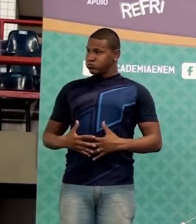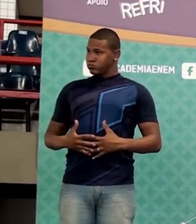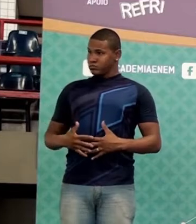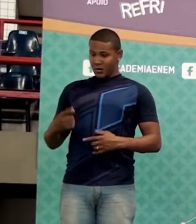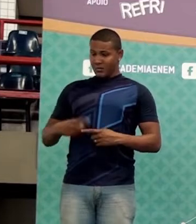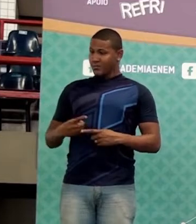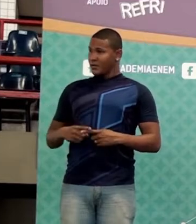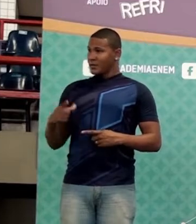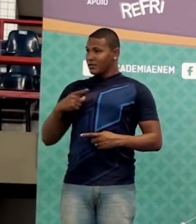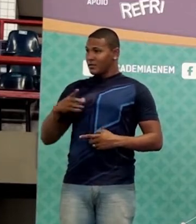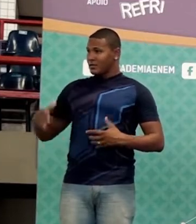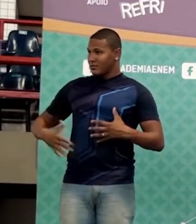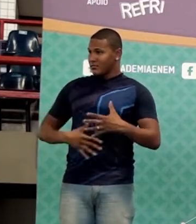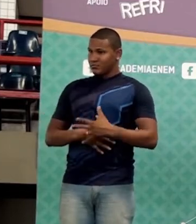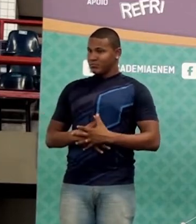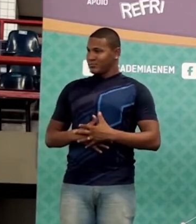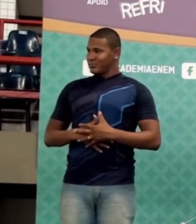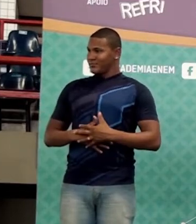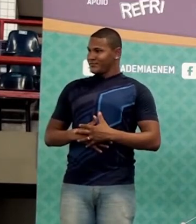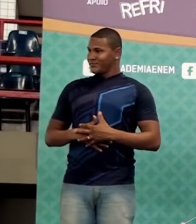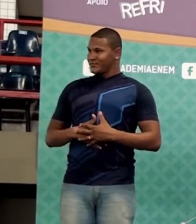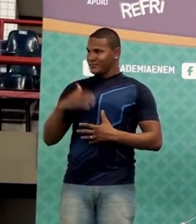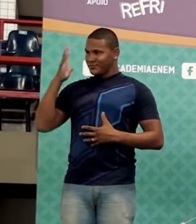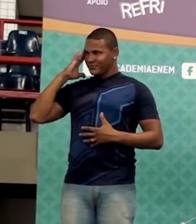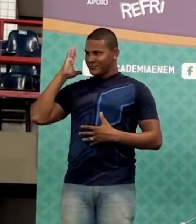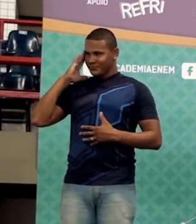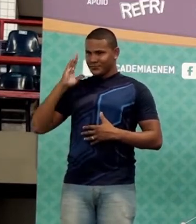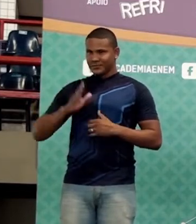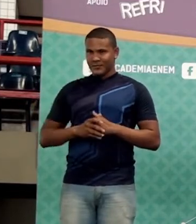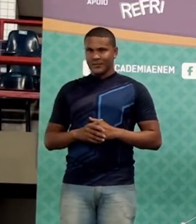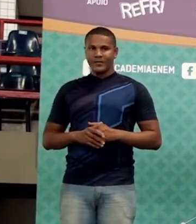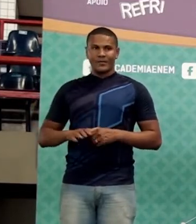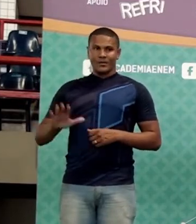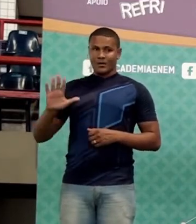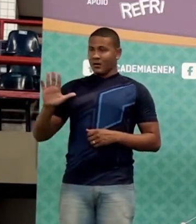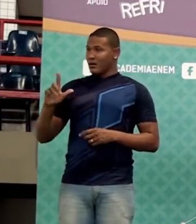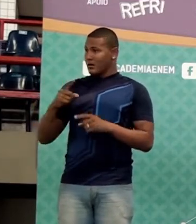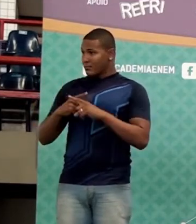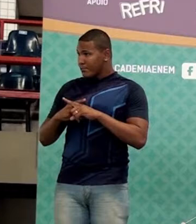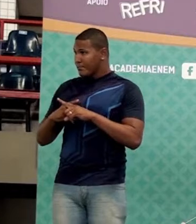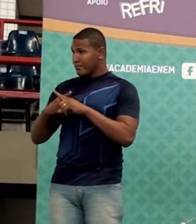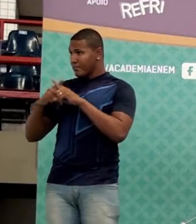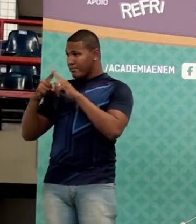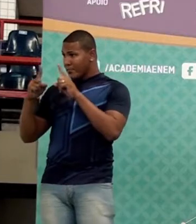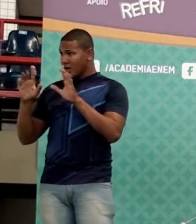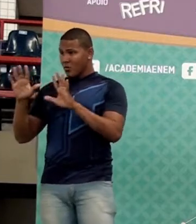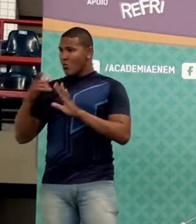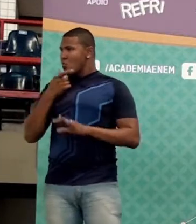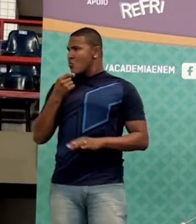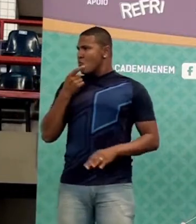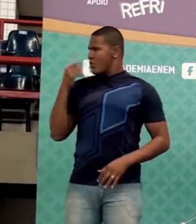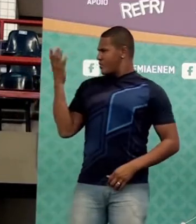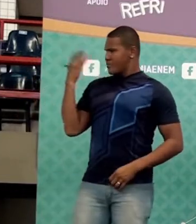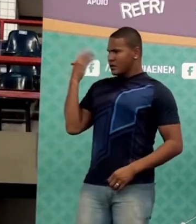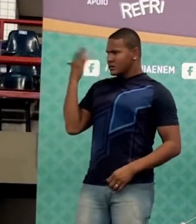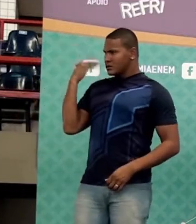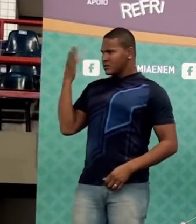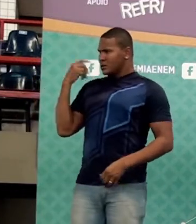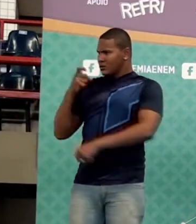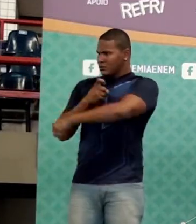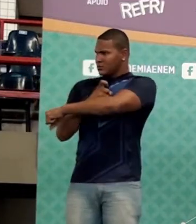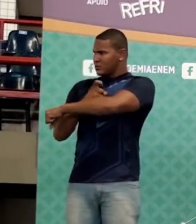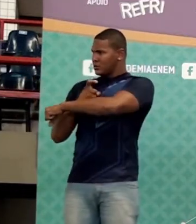lavar, eu não tive tempo. Mas a gente vê o seguinte, o homem primitivo, ele não precisava ir